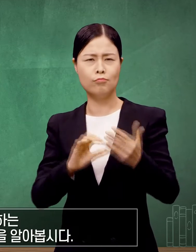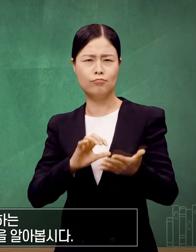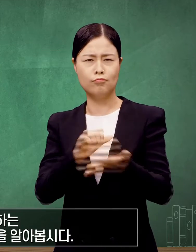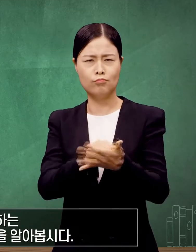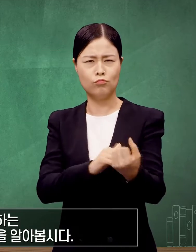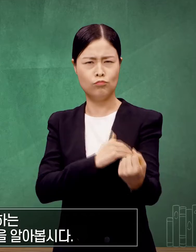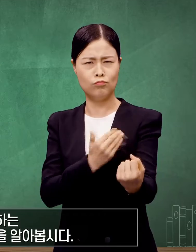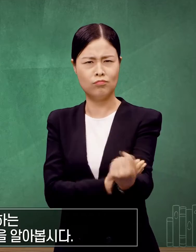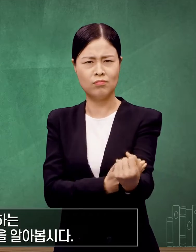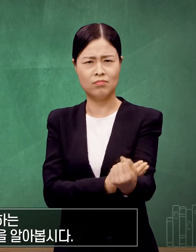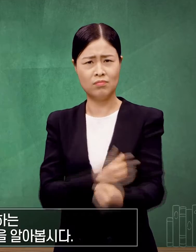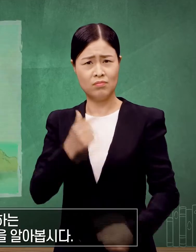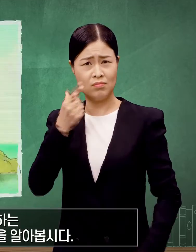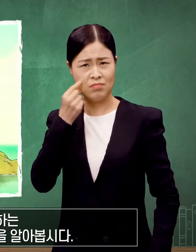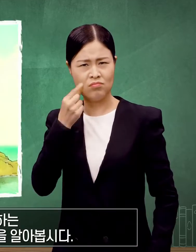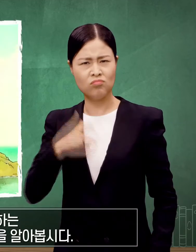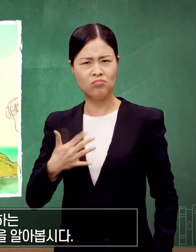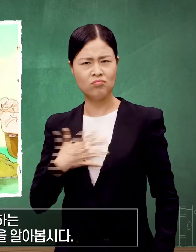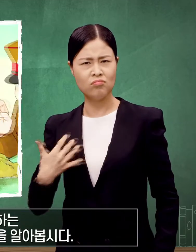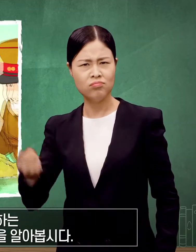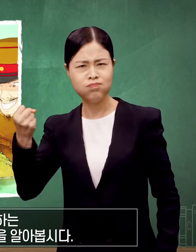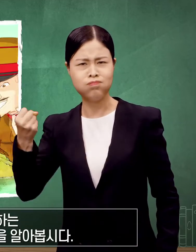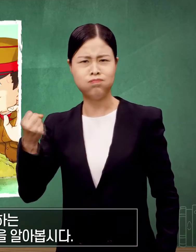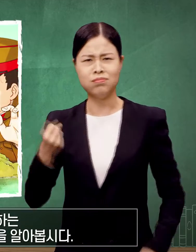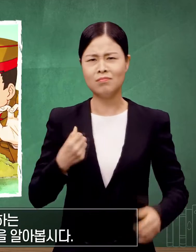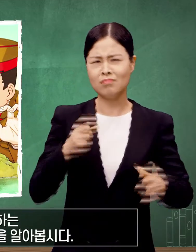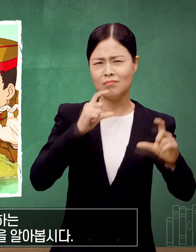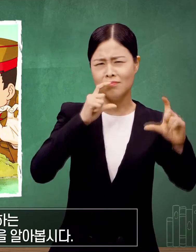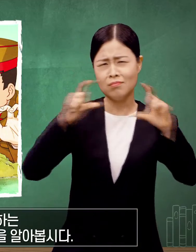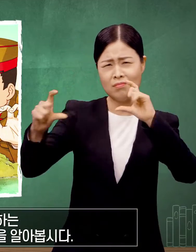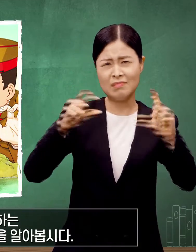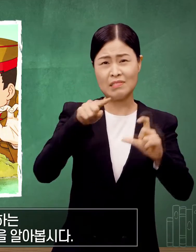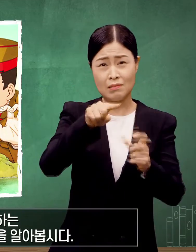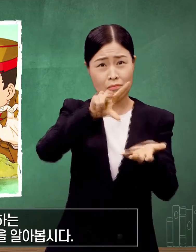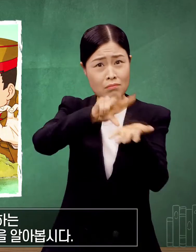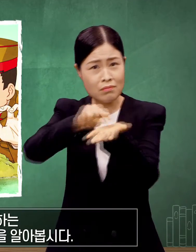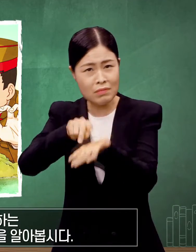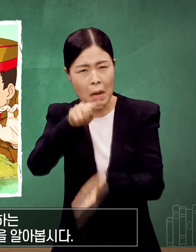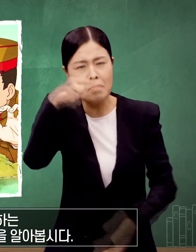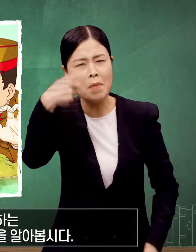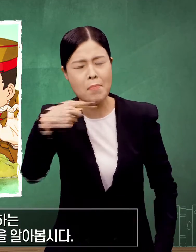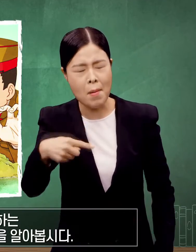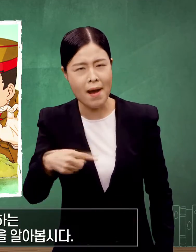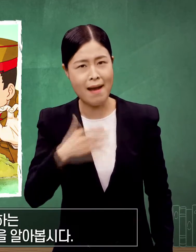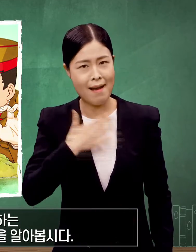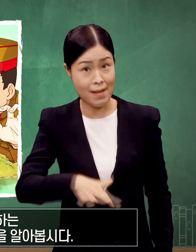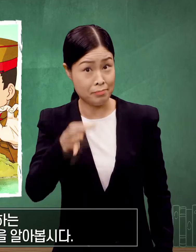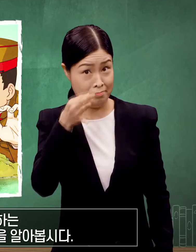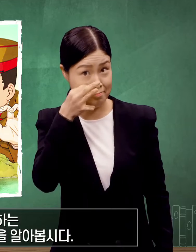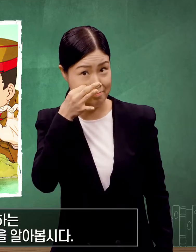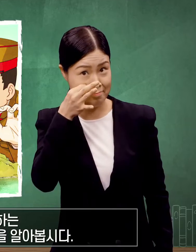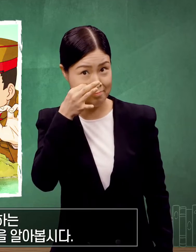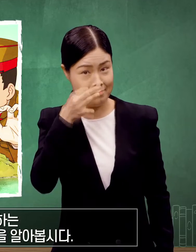영유권을 억지 주장하는 일본 주장의 문제점을 알아 봅시다.